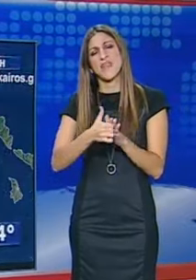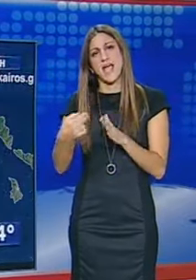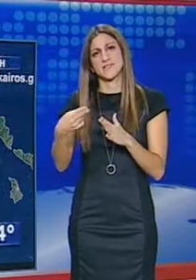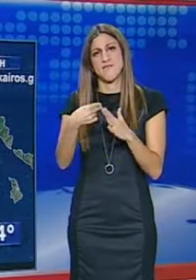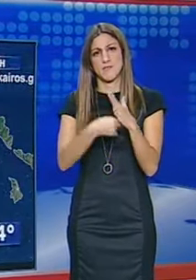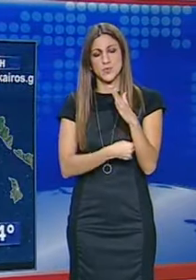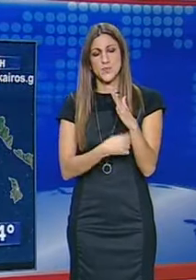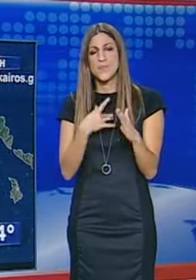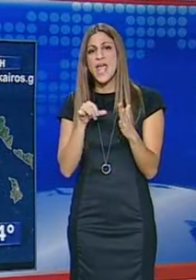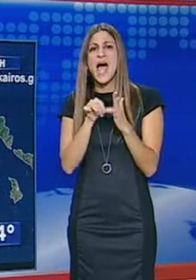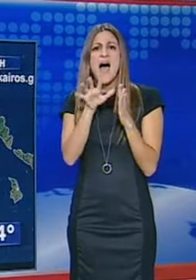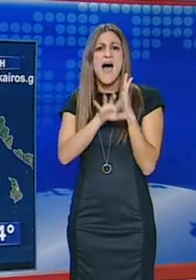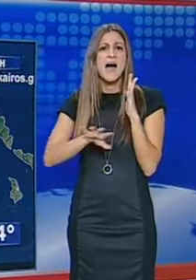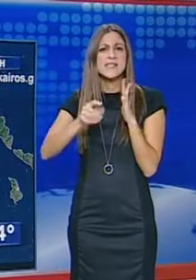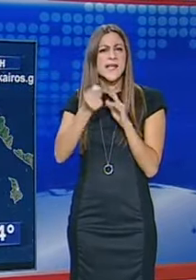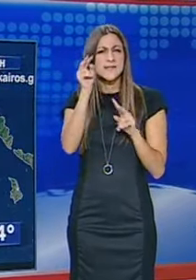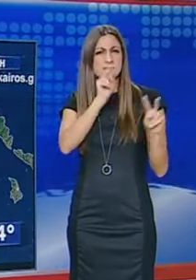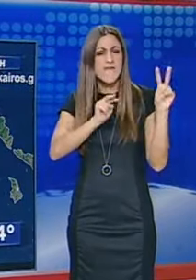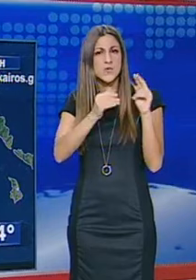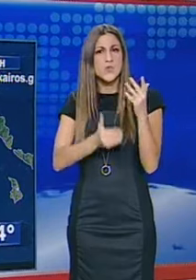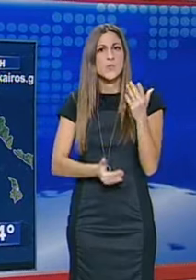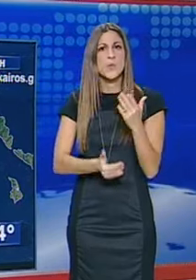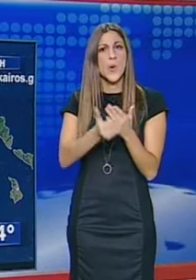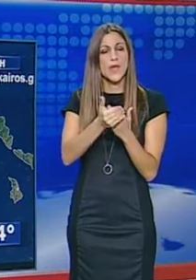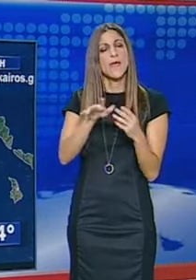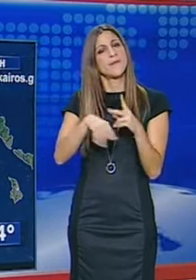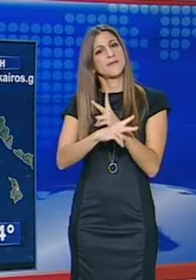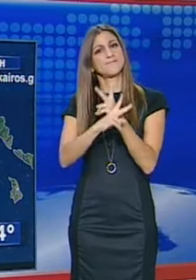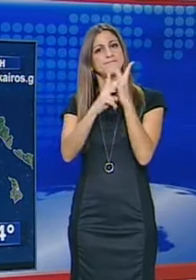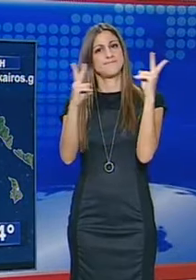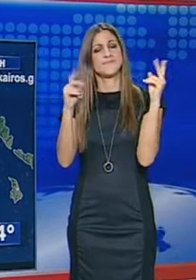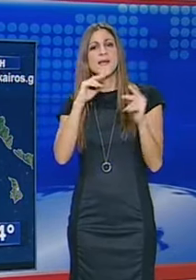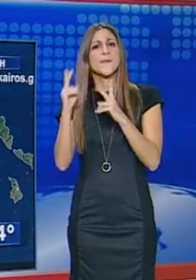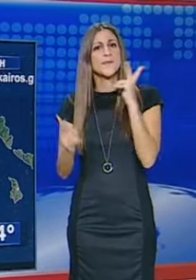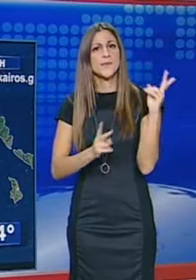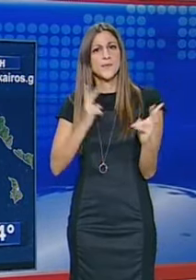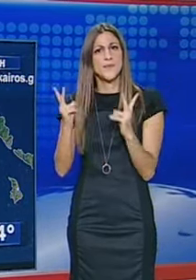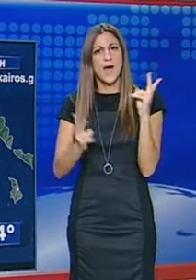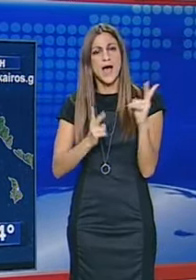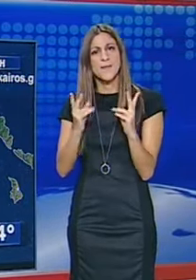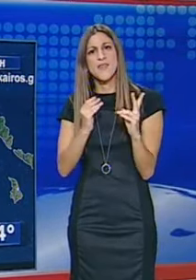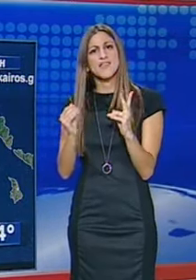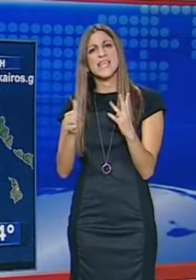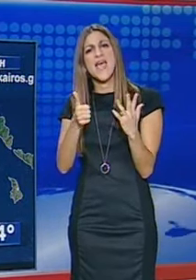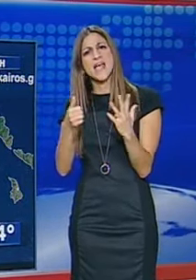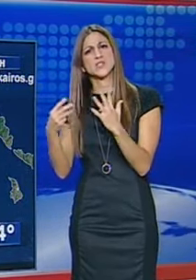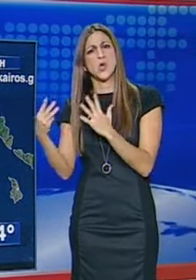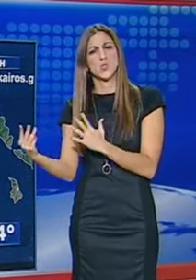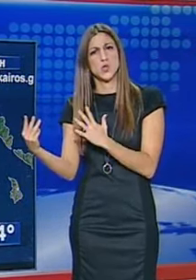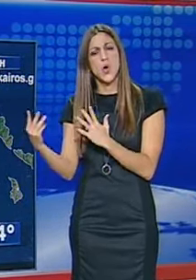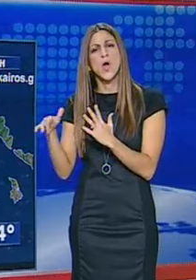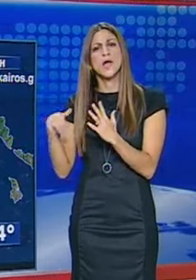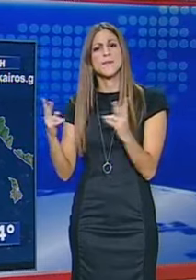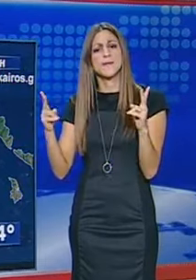στην αττική θα σημειωθούν πρόσκαιρες νεφώσεις στις πρωινές ώρες με βαθμιαία βελτίωση οι άνεμοι θα πνέουν δυτική βορειοδυτική 6 με 8 μποφόρ με